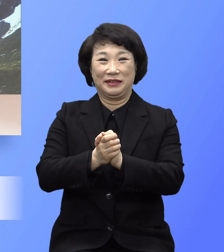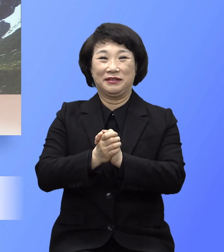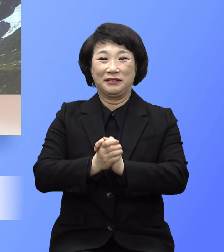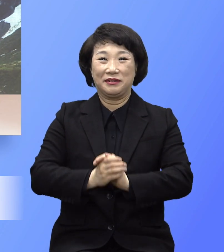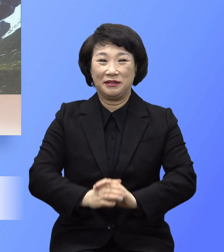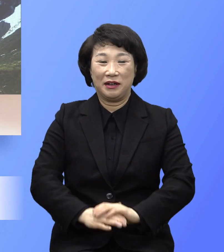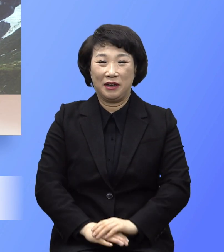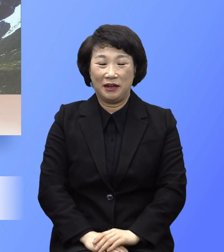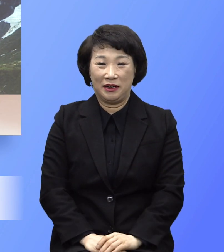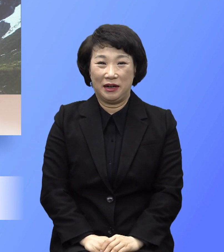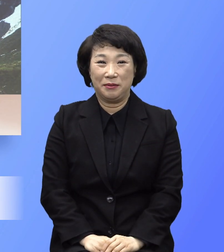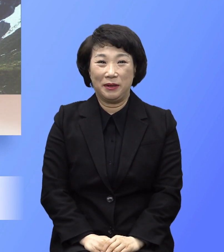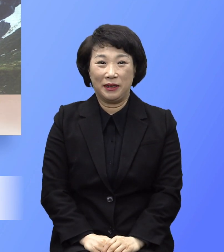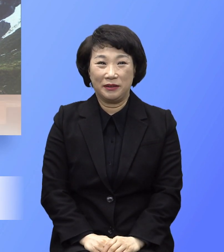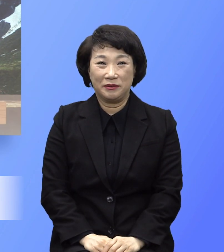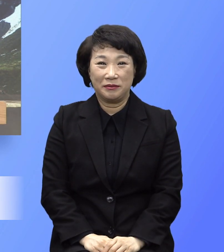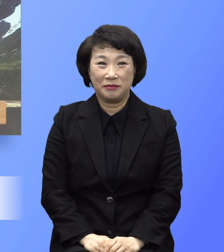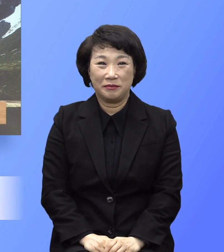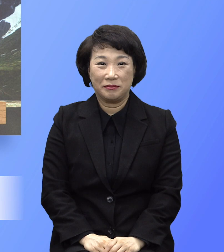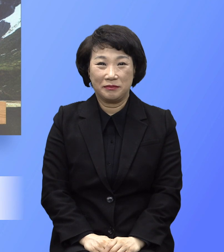비교할 수 없도다.